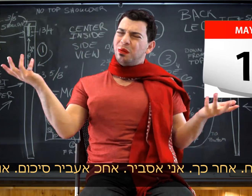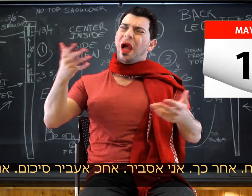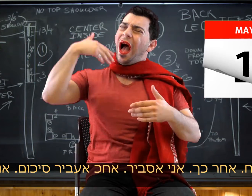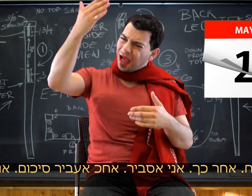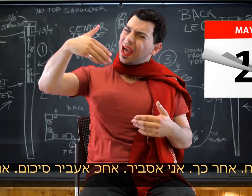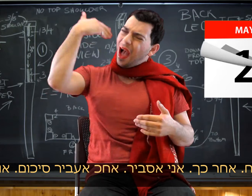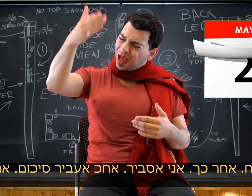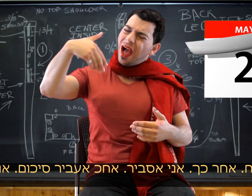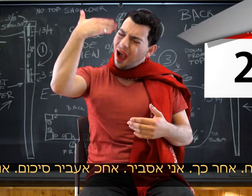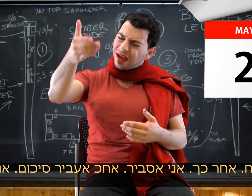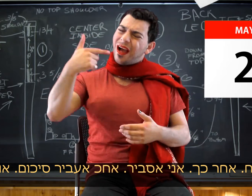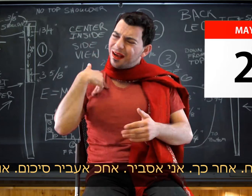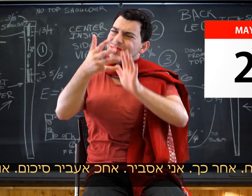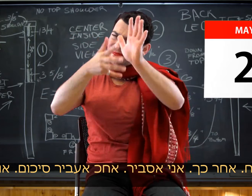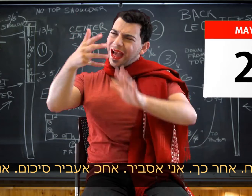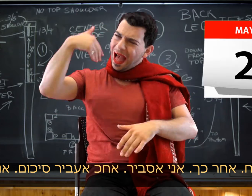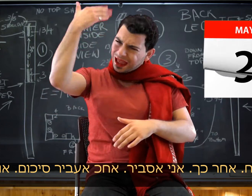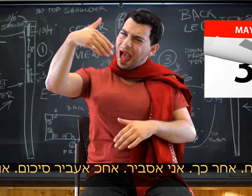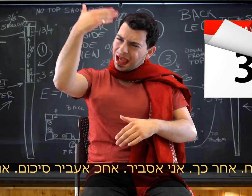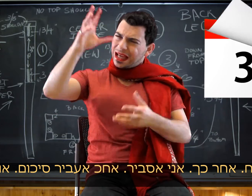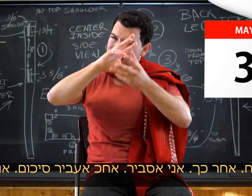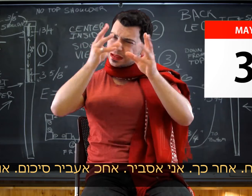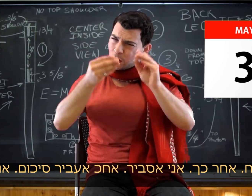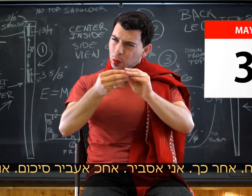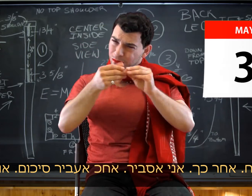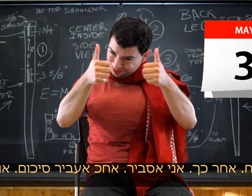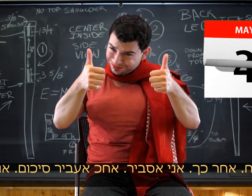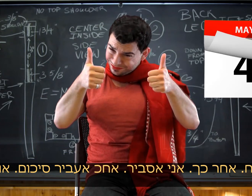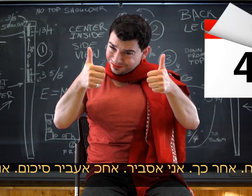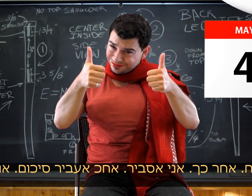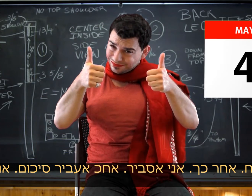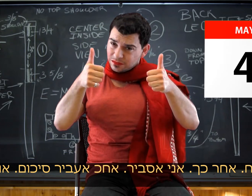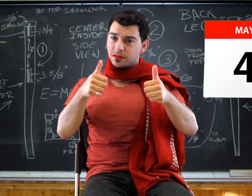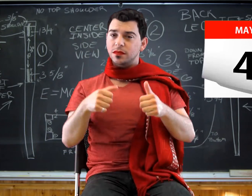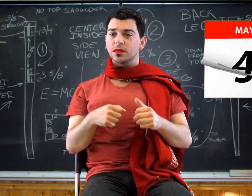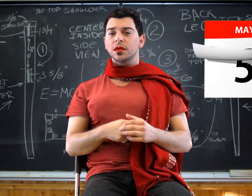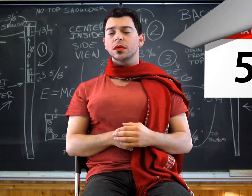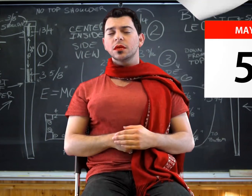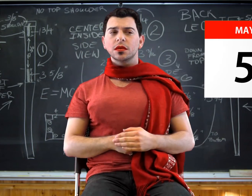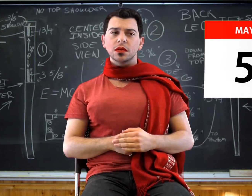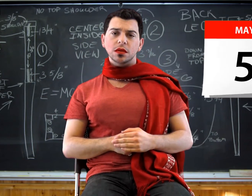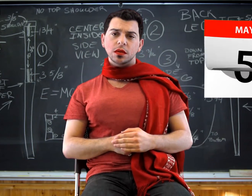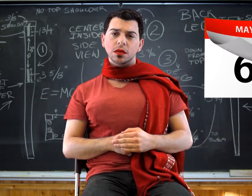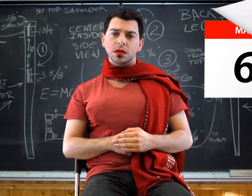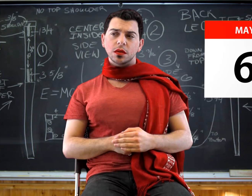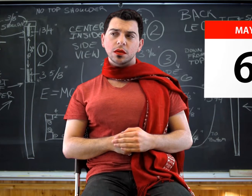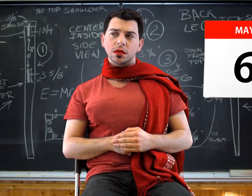אוח, אחר כך אני אסביר. אחר כך אעביר סיכום, אוקיי?